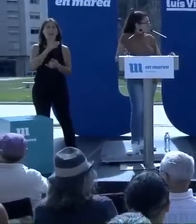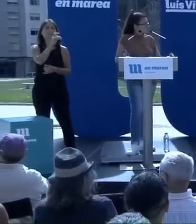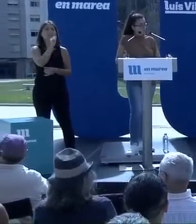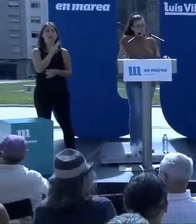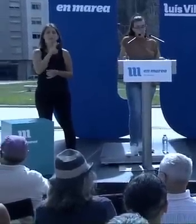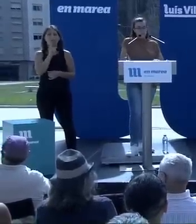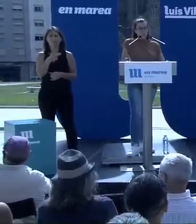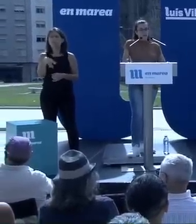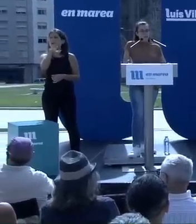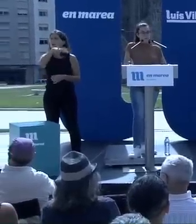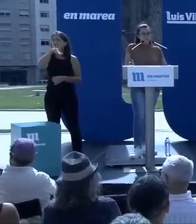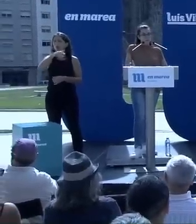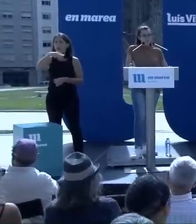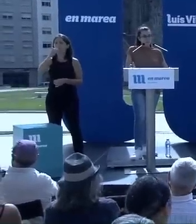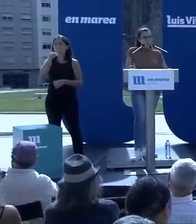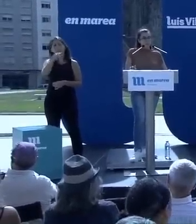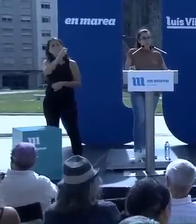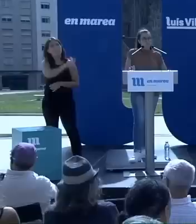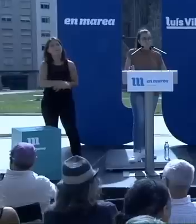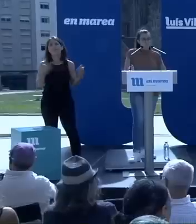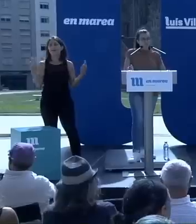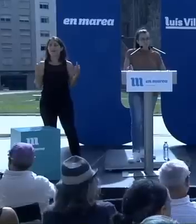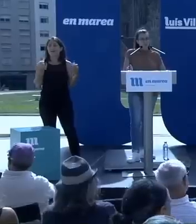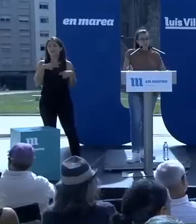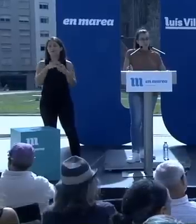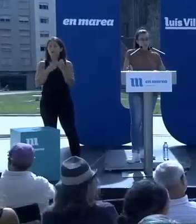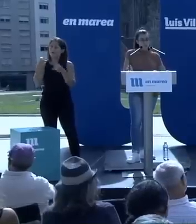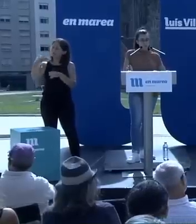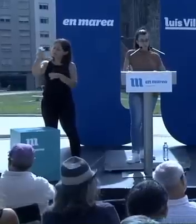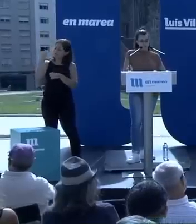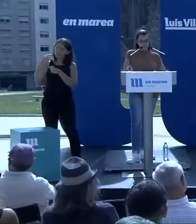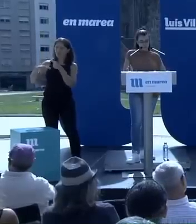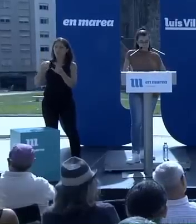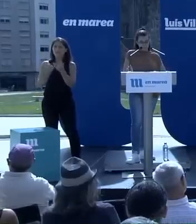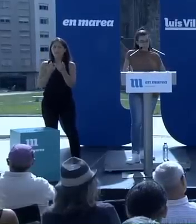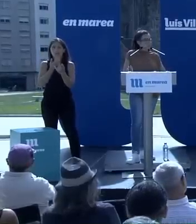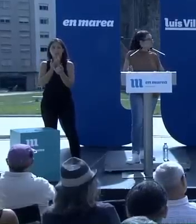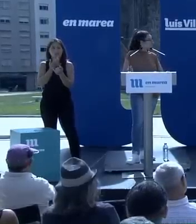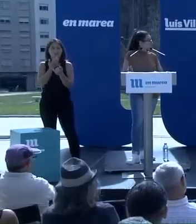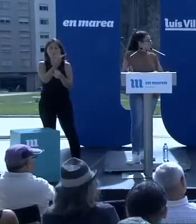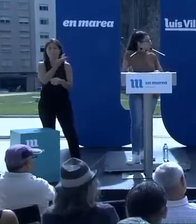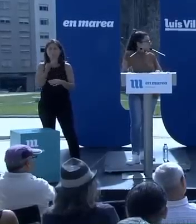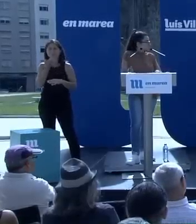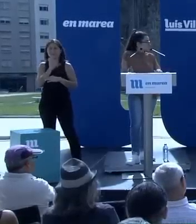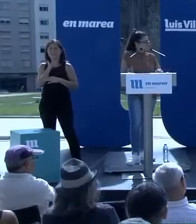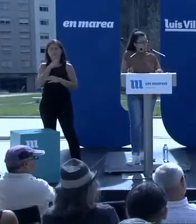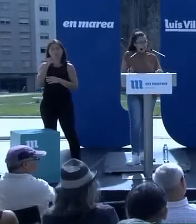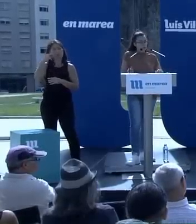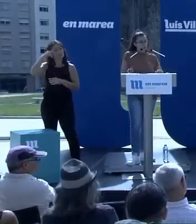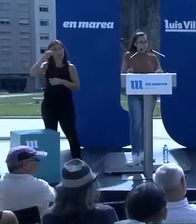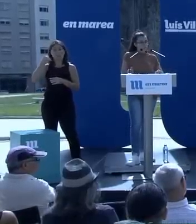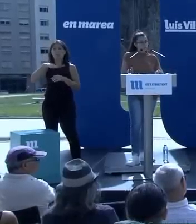Manzaneda, unha persoa que representa toda esa tradición da que nos nutrimos en Marea, que son as experiencias das